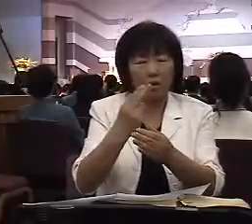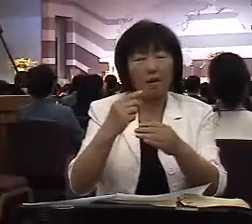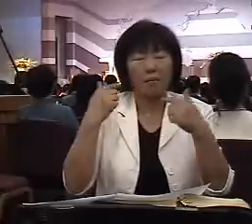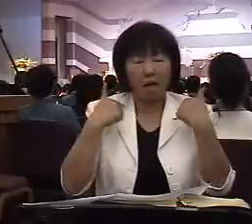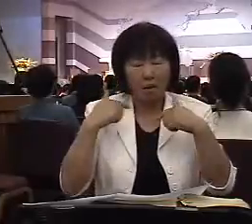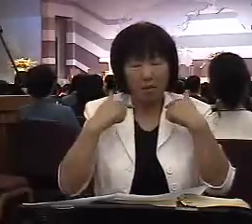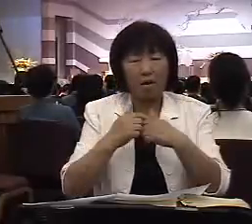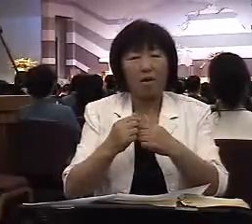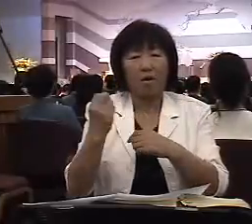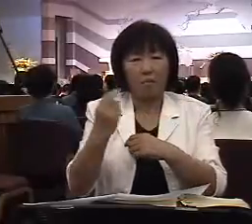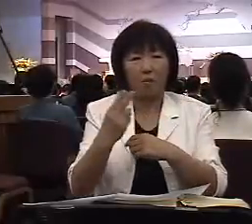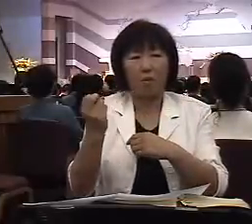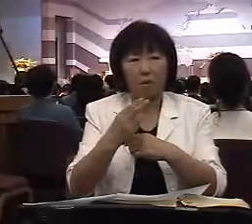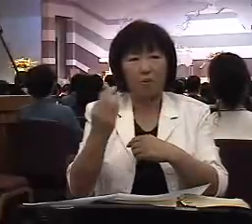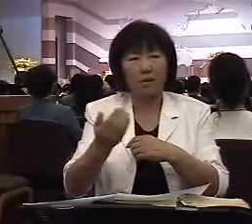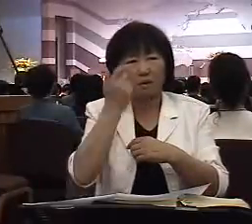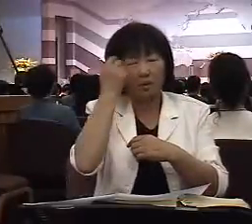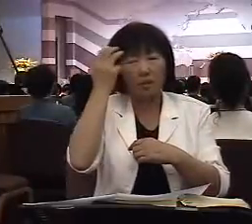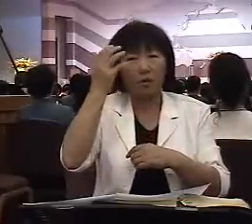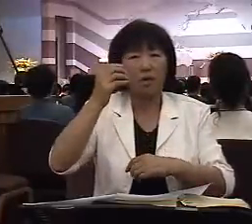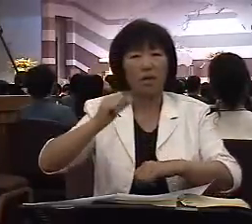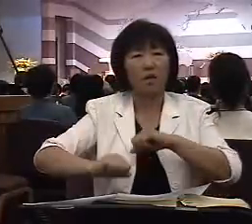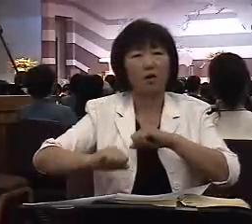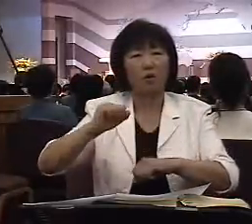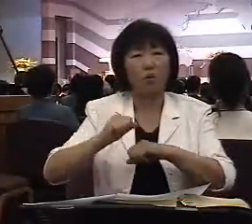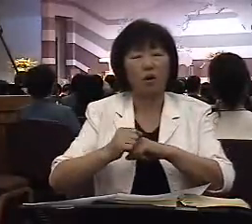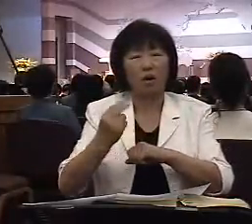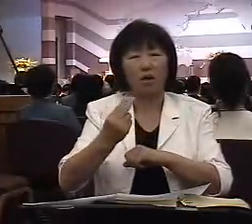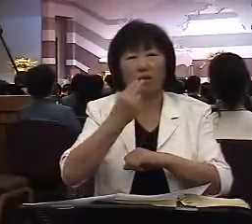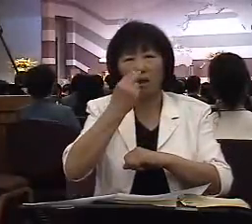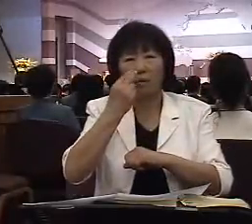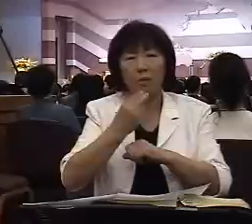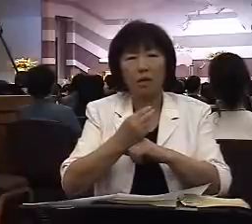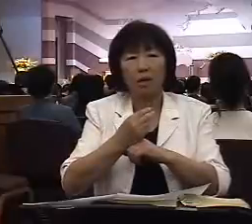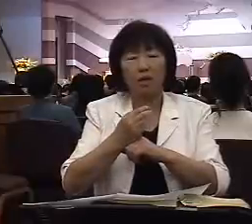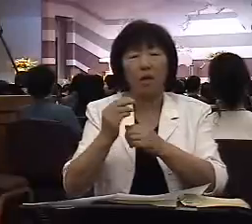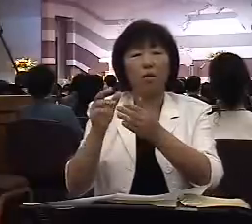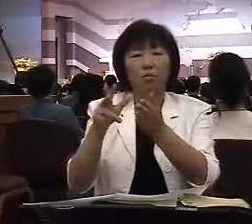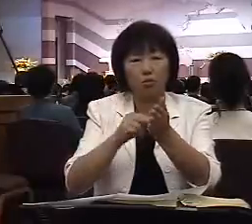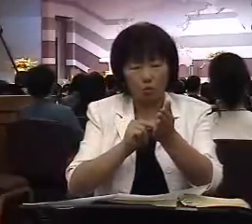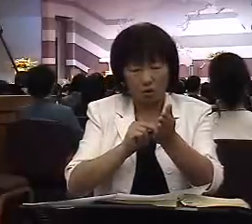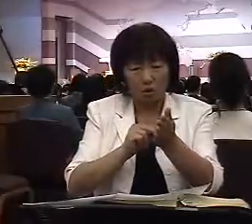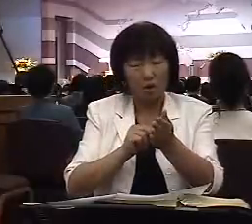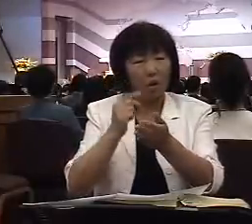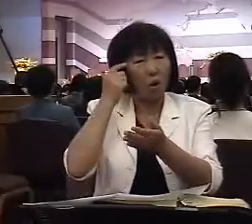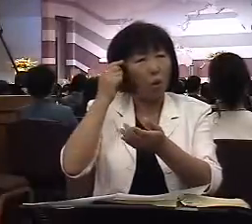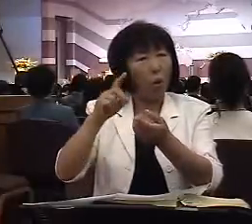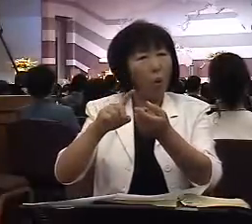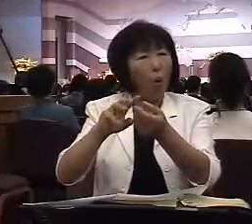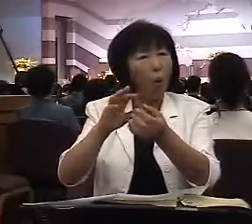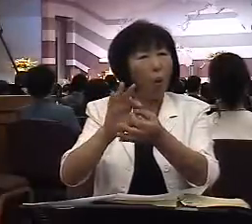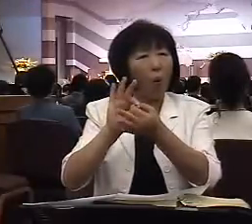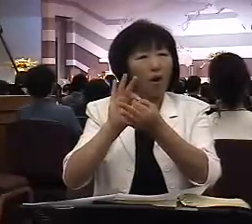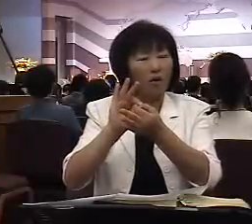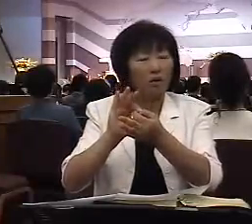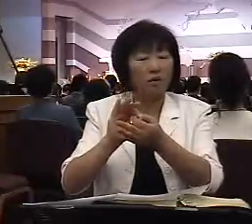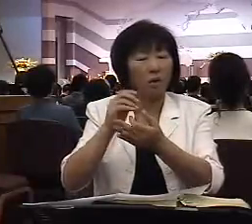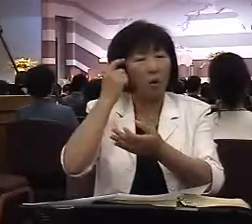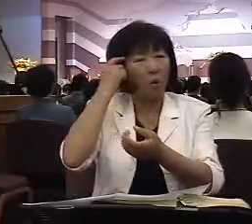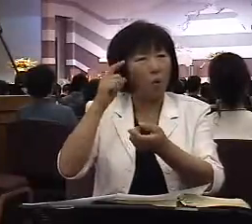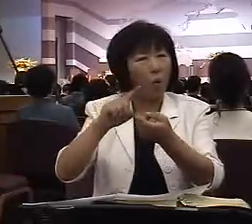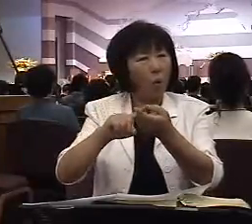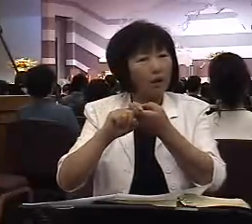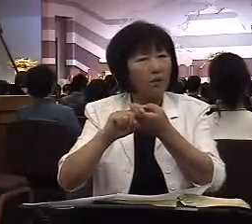반복되어지는 성령의 역사와 인도하심으로 이 생명의 이슈가 생명에 관한 것이 여러분들의